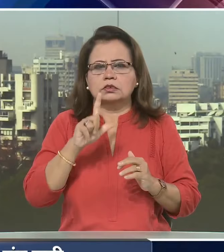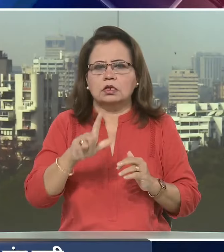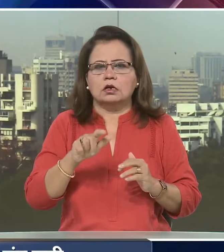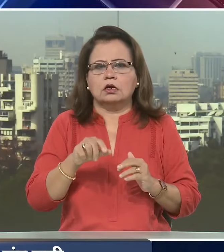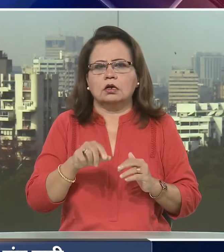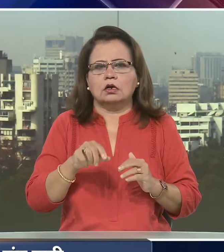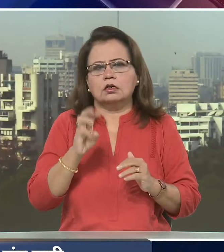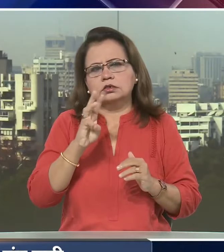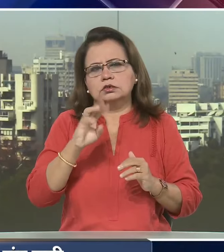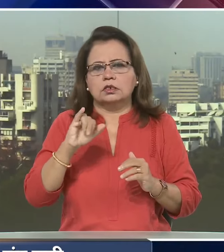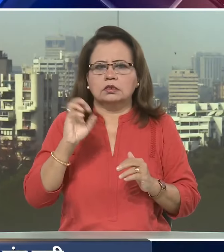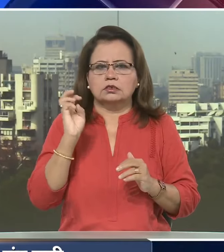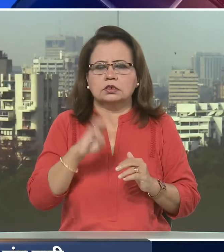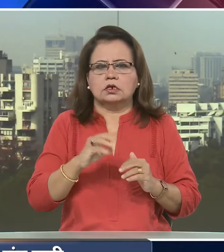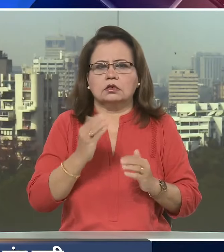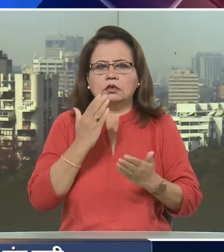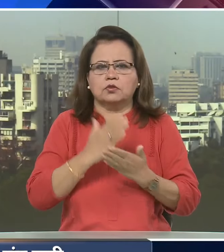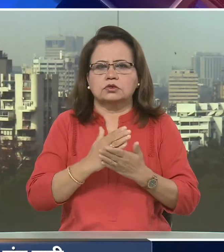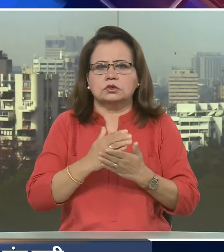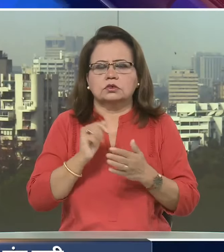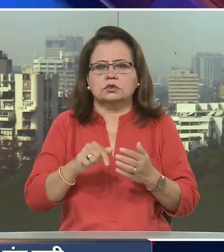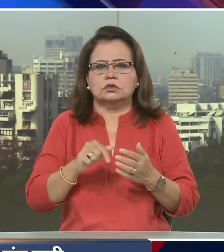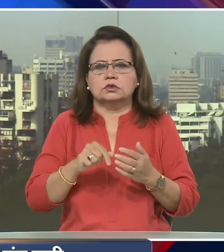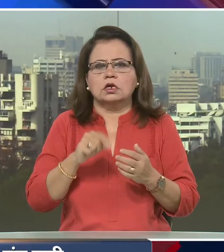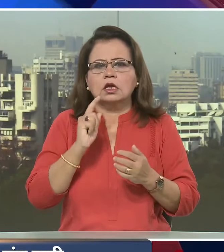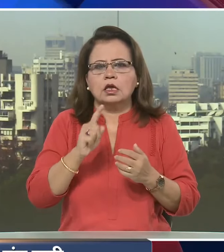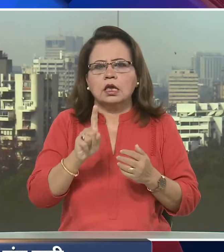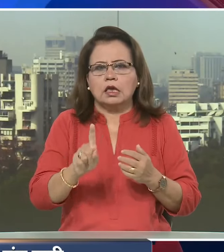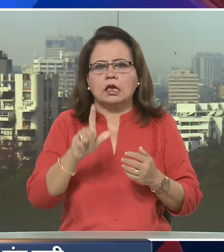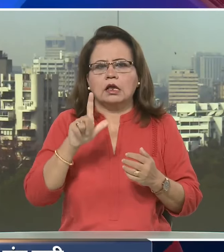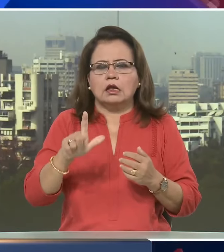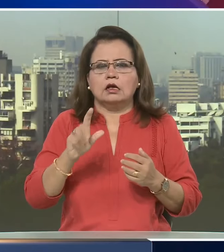35,36,488 हो गई है, जबकि इस महामारी से अब तक